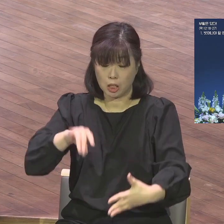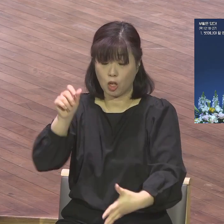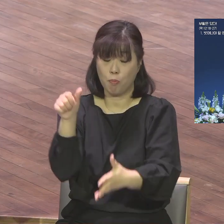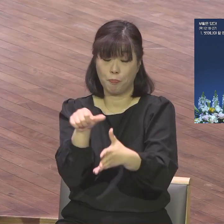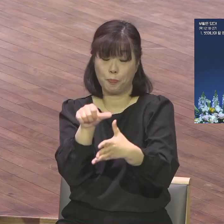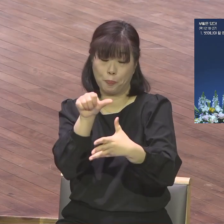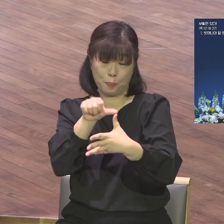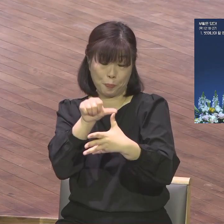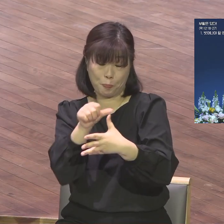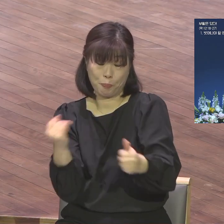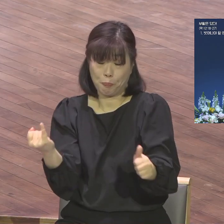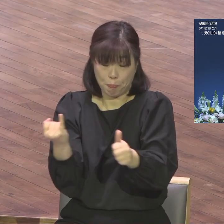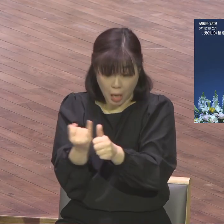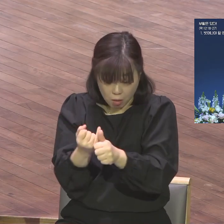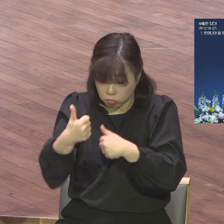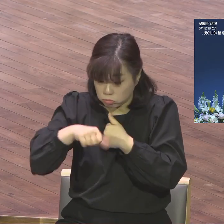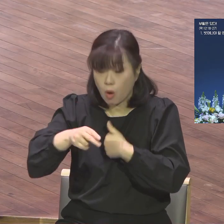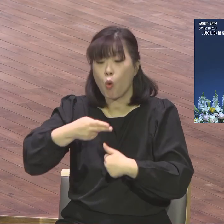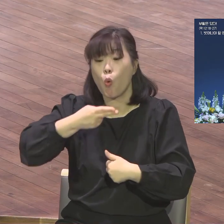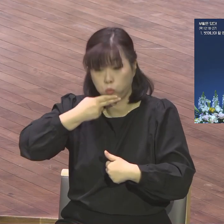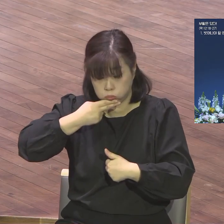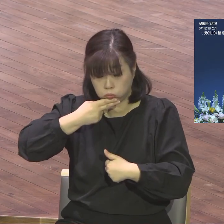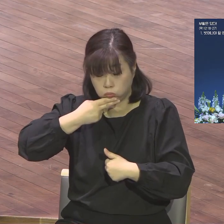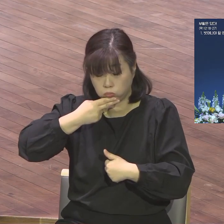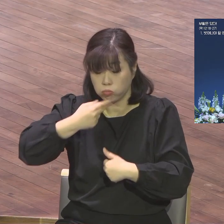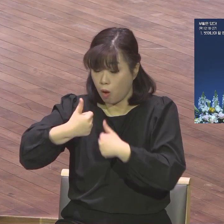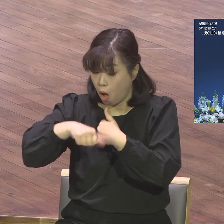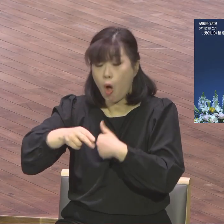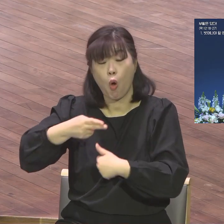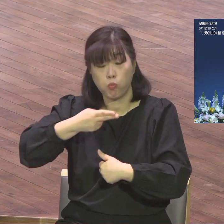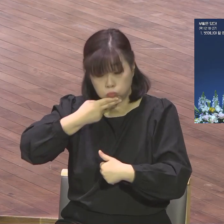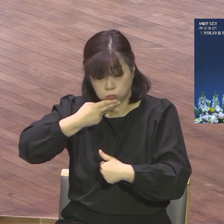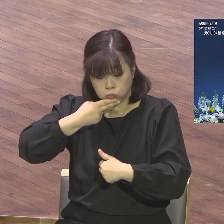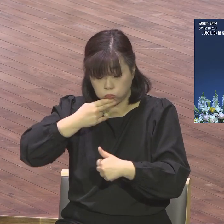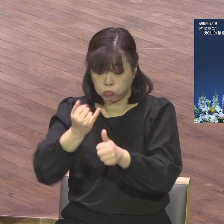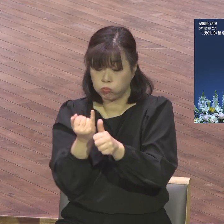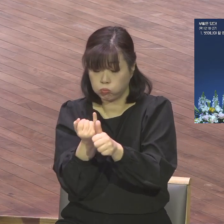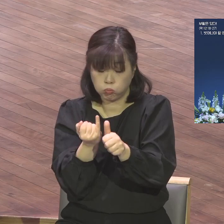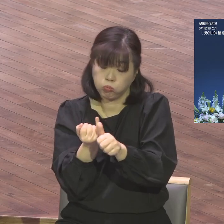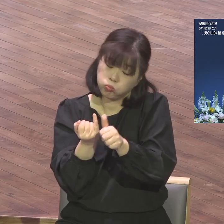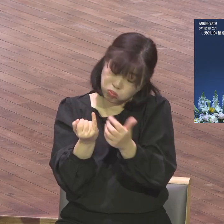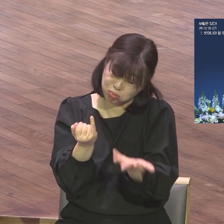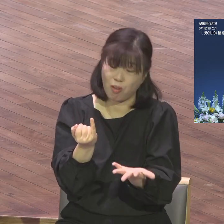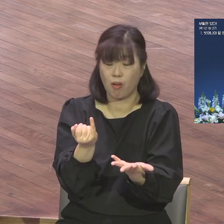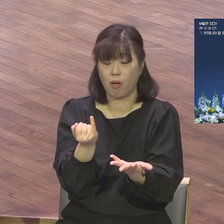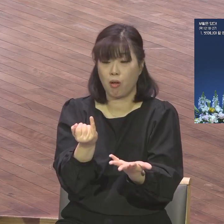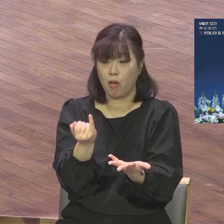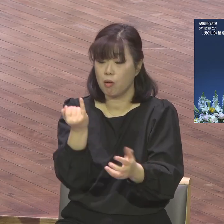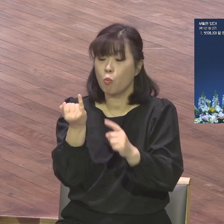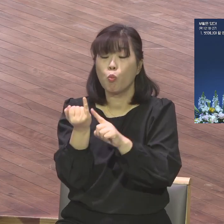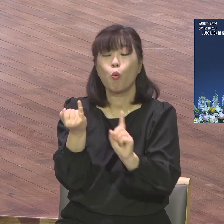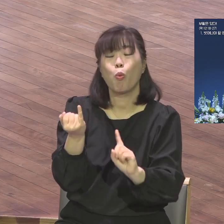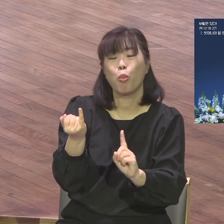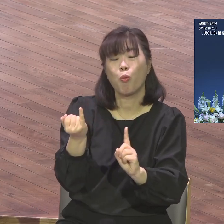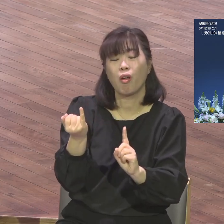결혼했는데 자식이 없어. 후사가 없어. 상속자가 없어. 그러면 그래서